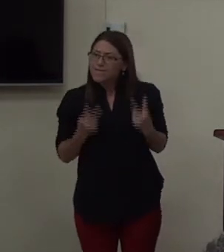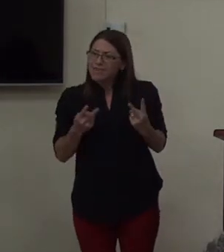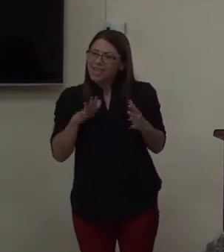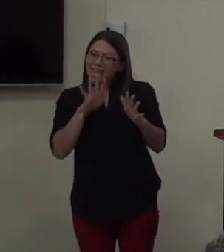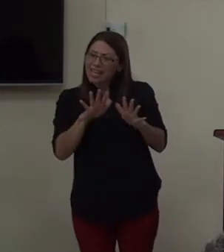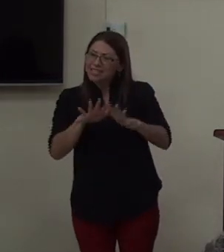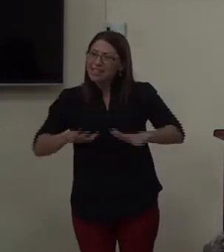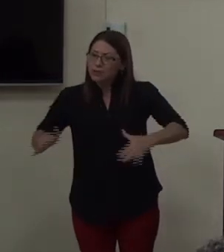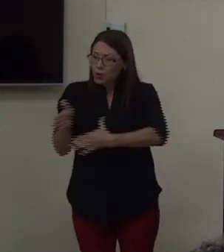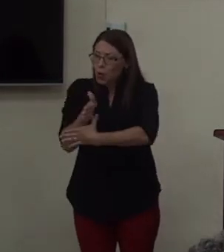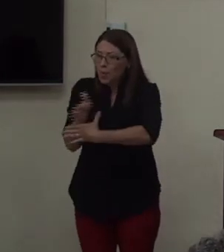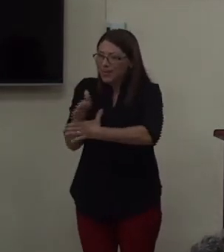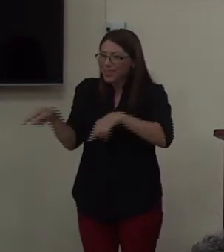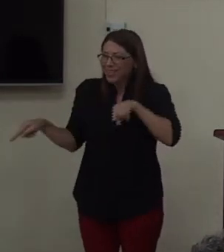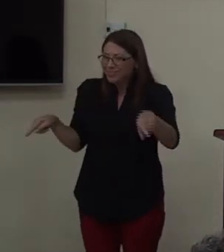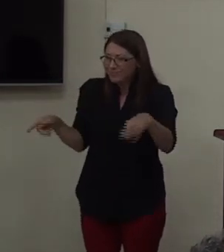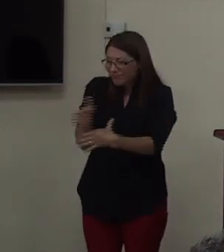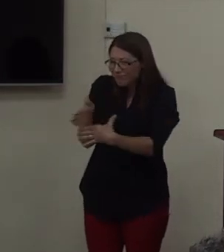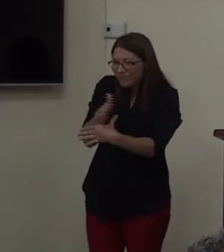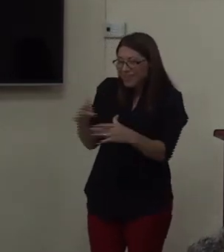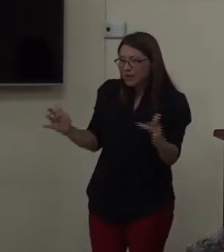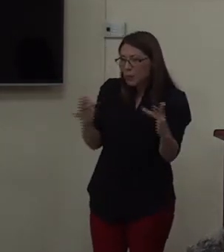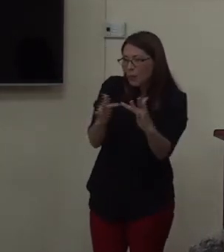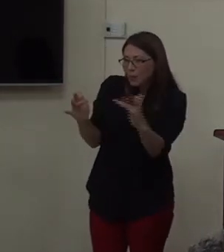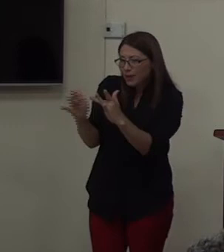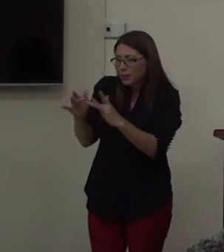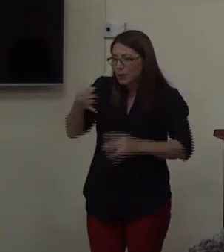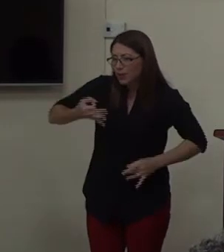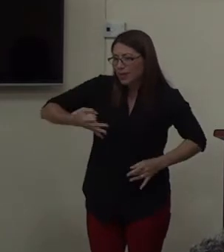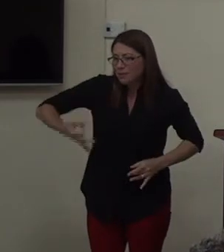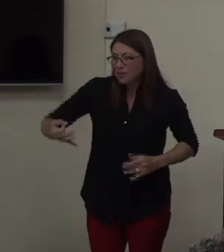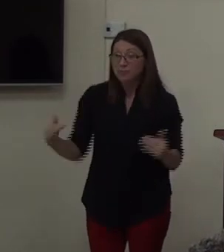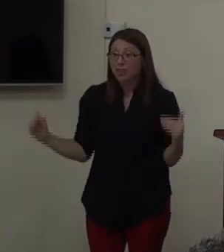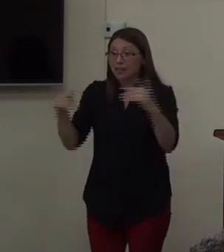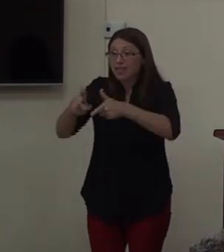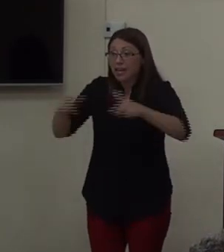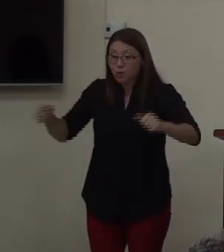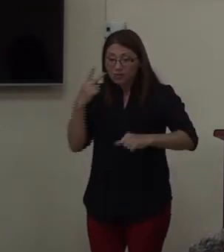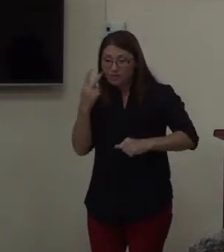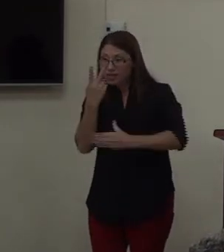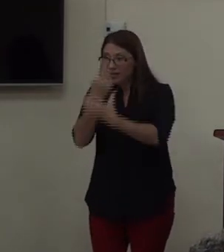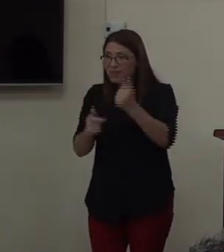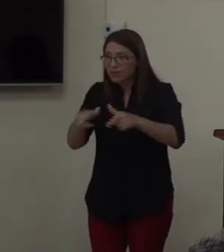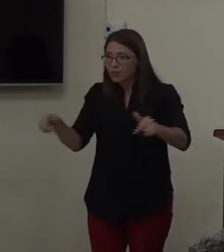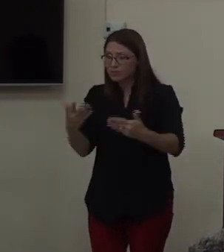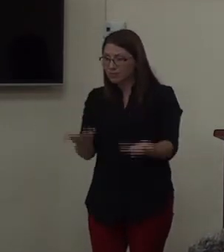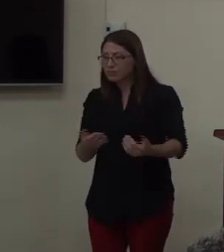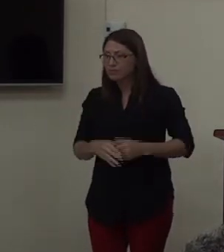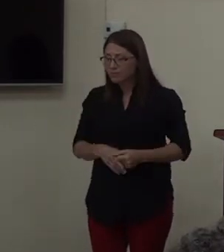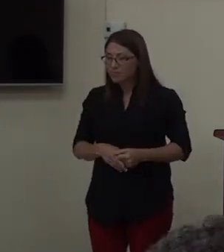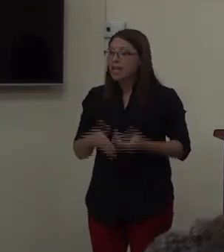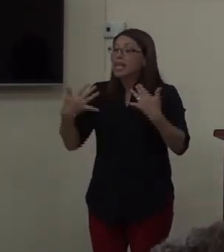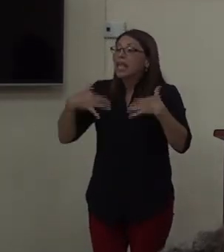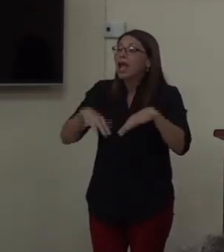entre elementos, ¿verdad?, entre ese contacto cotidianamente, que a nivel de lengua se ve en ese bilingüismo, ¿verdad?, que aunque